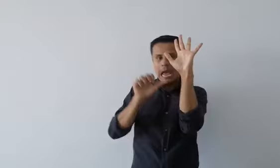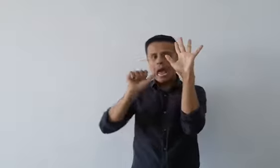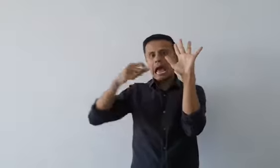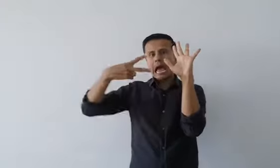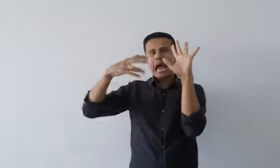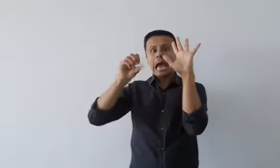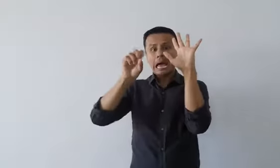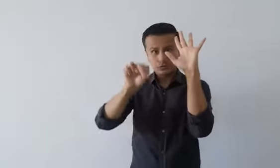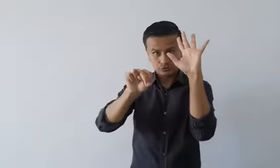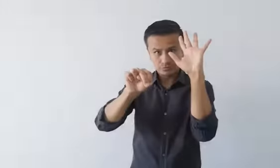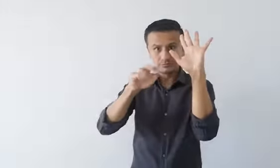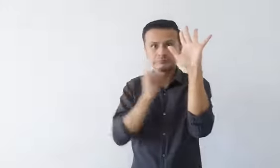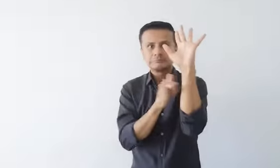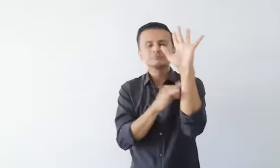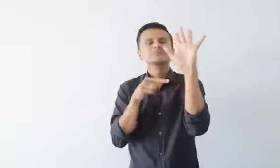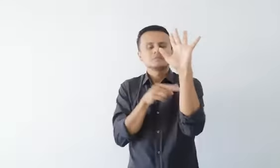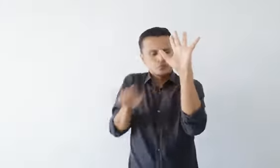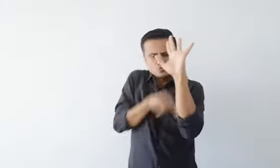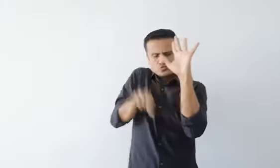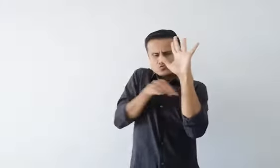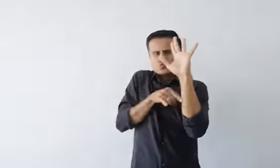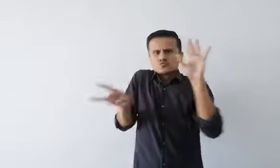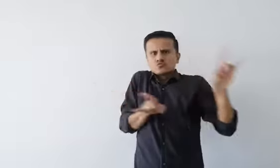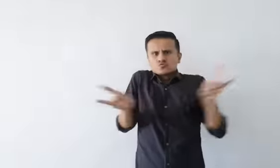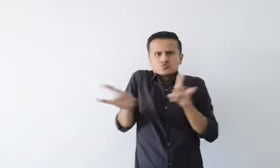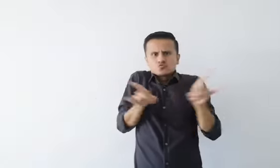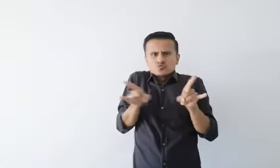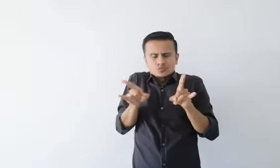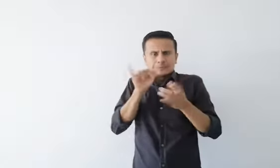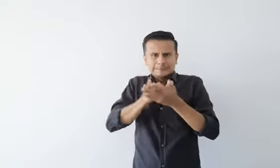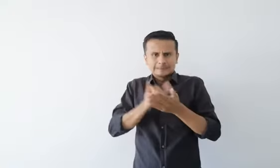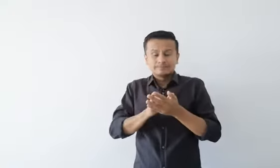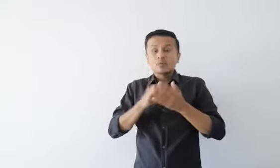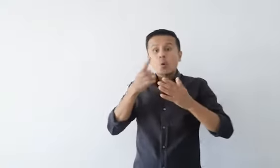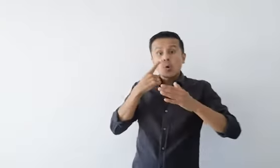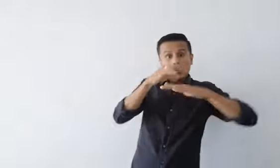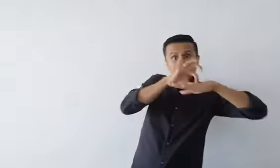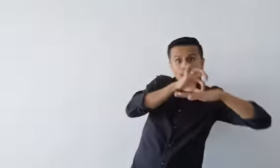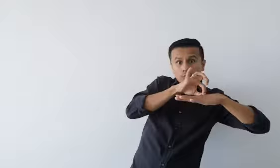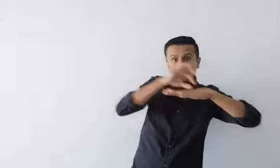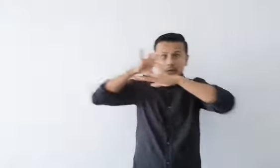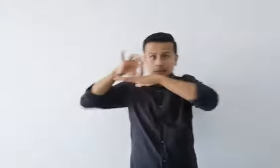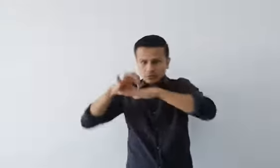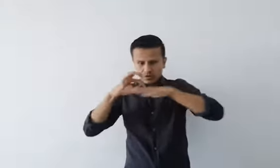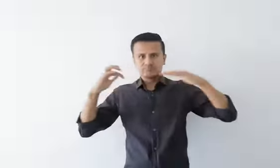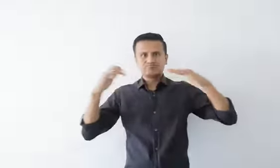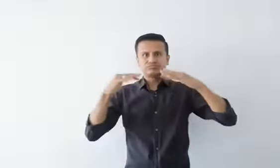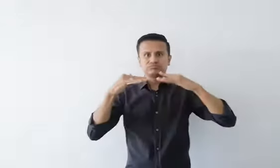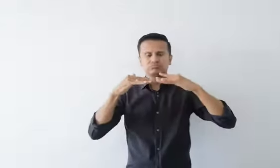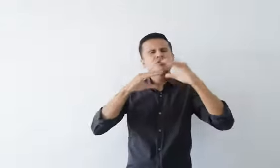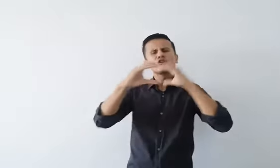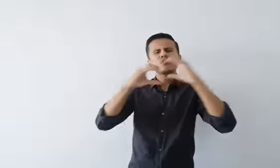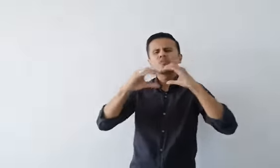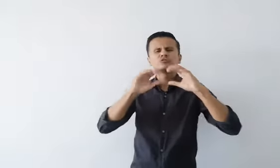impulsos. La comunicación funcional entre dos neuronas se denomina sinapsis. La más frecuente